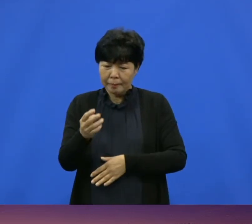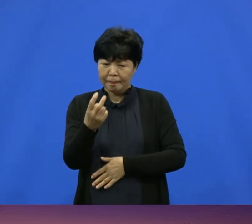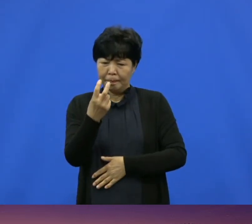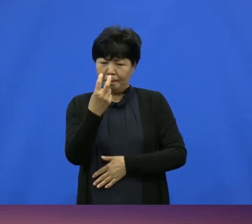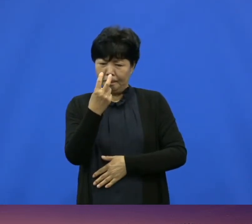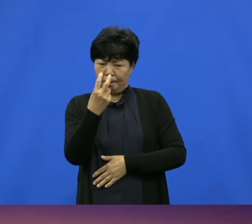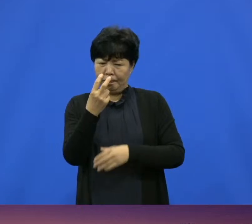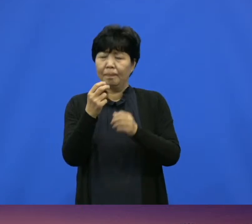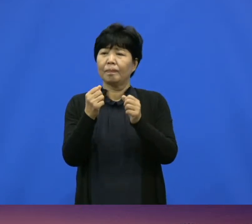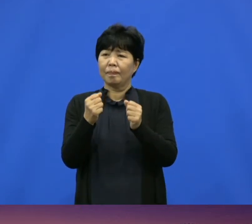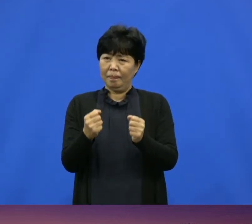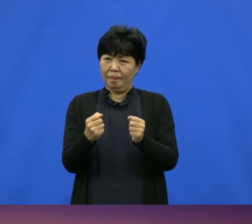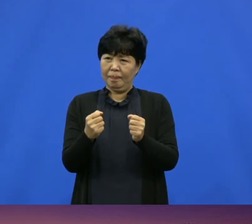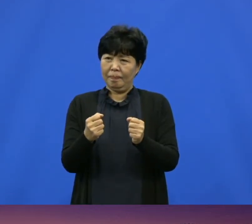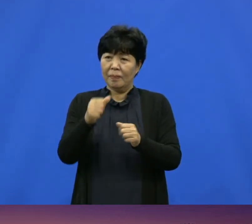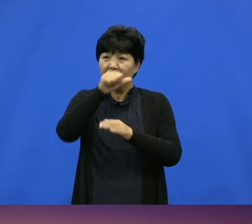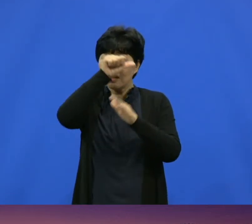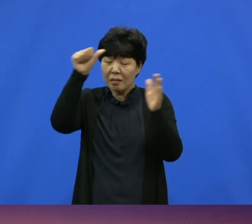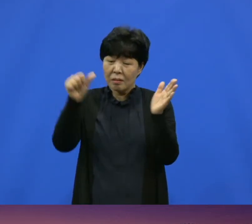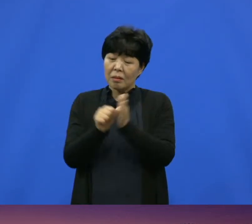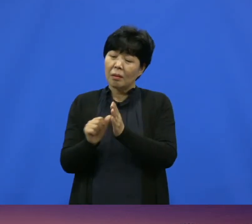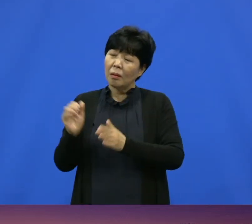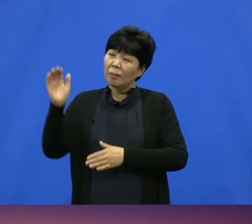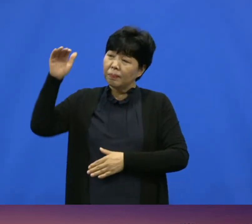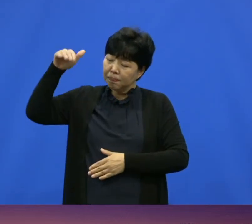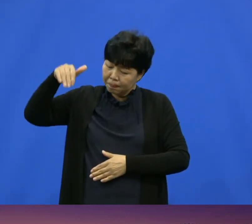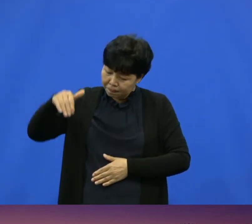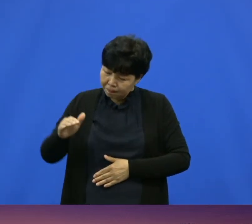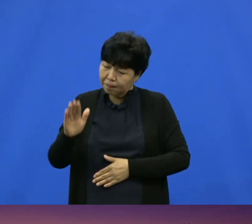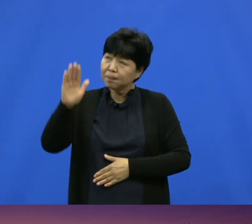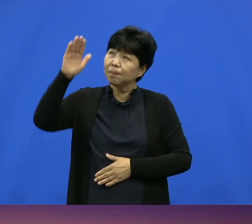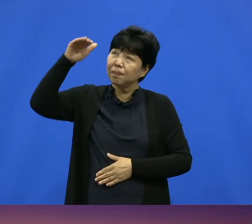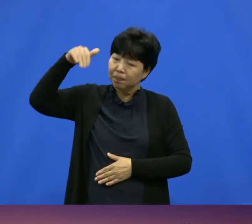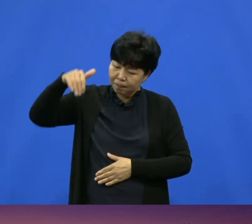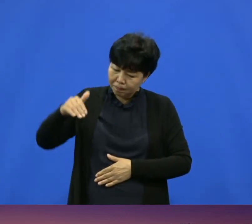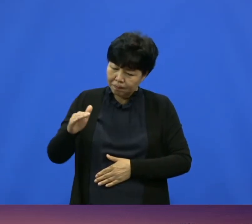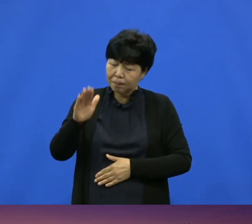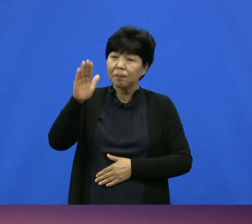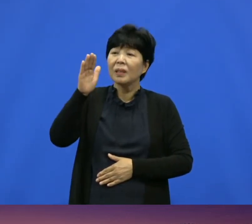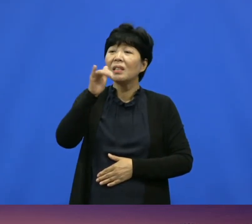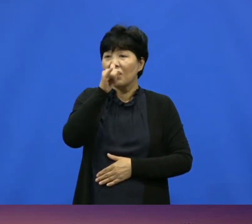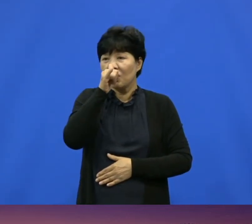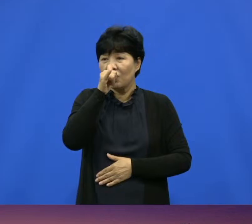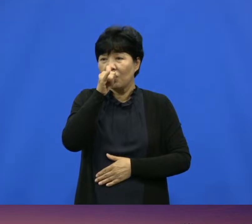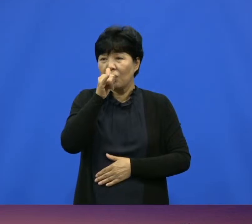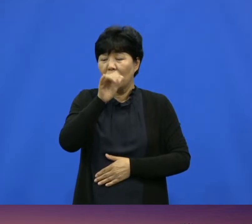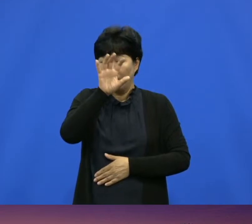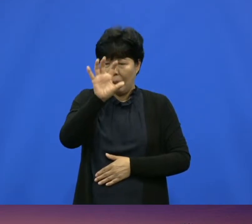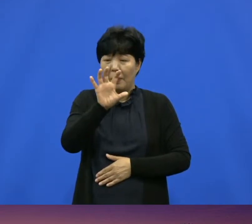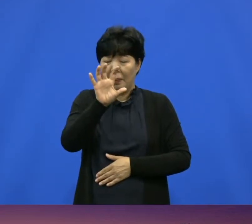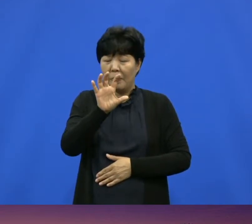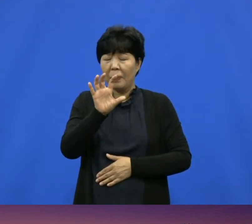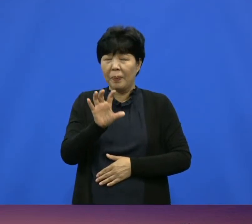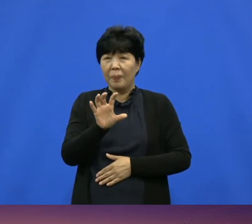오르막 내리막을 오갑니다. 넘어지고 일어서기를 반복합니다. 잃어버리고 다시 회복시키고 이 반복이 와요.